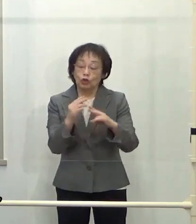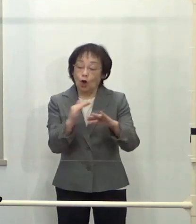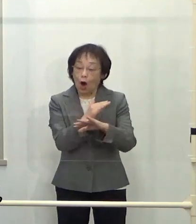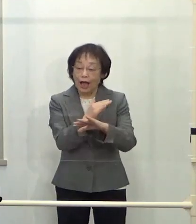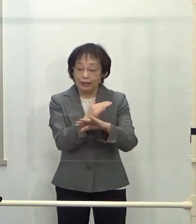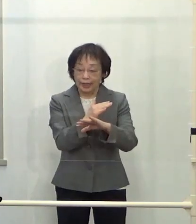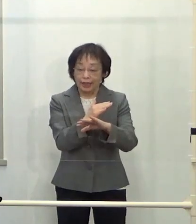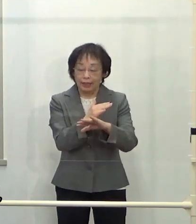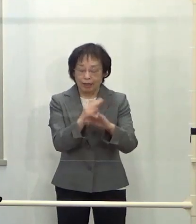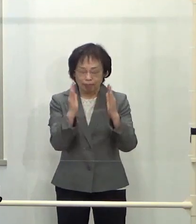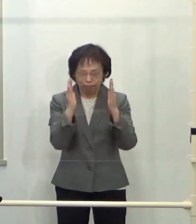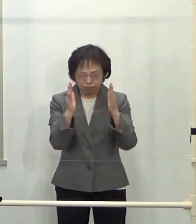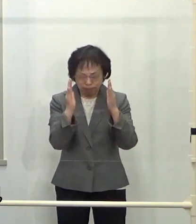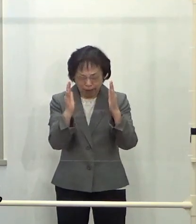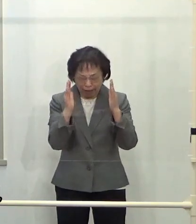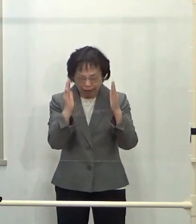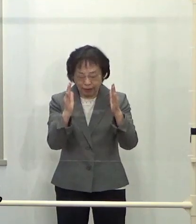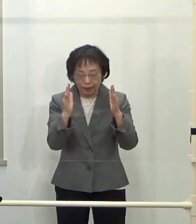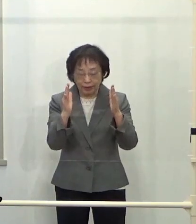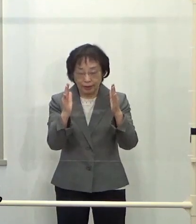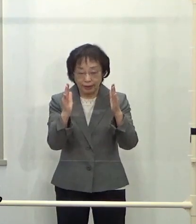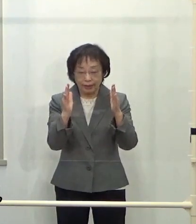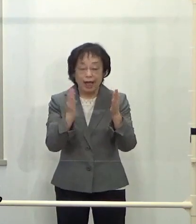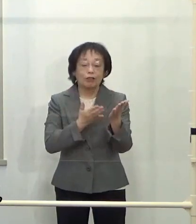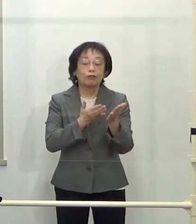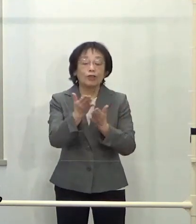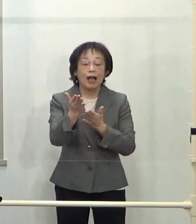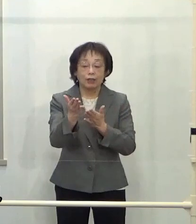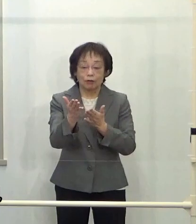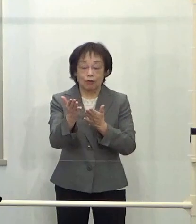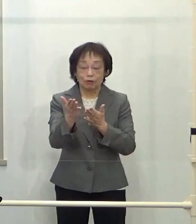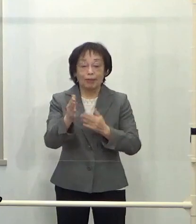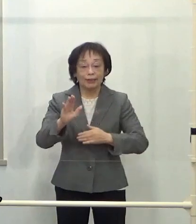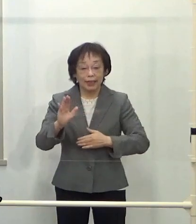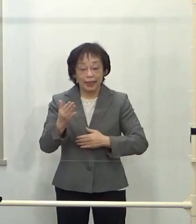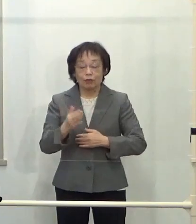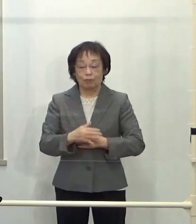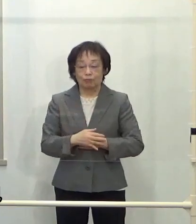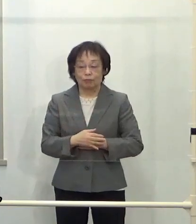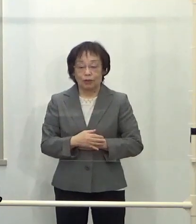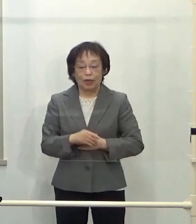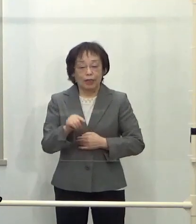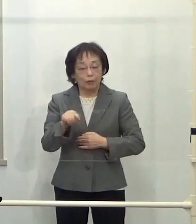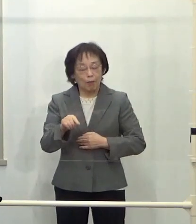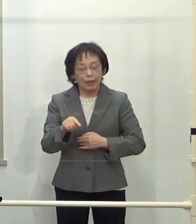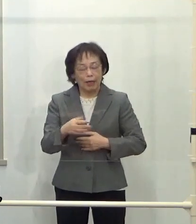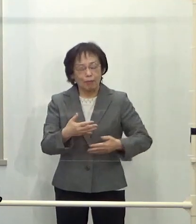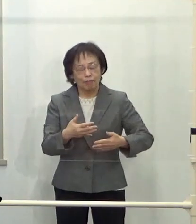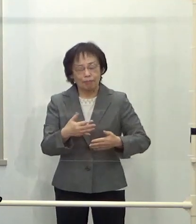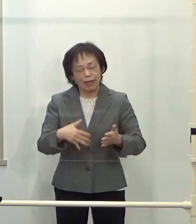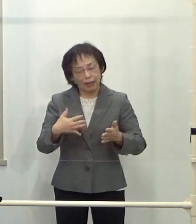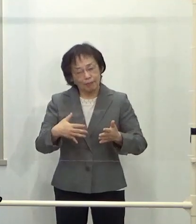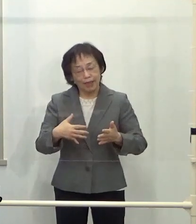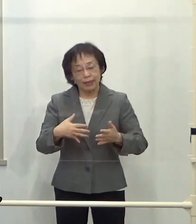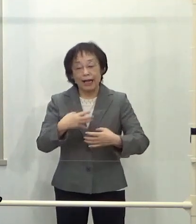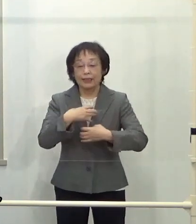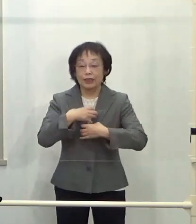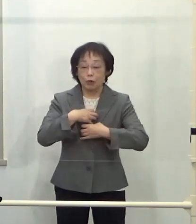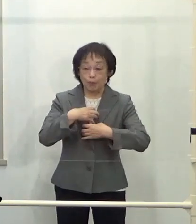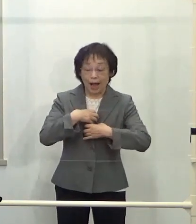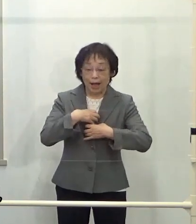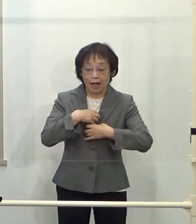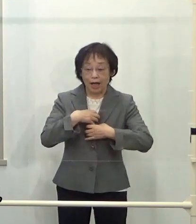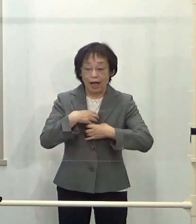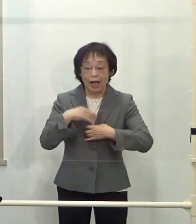入れて国の自治体もスタートしたわけでありますが、不安定なところがあるということで、